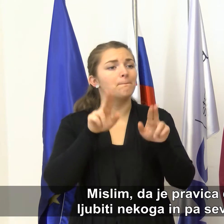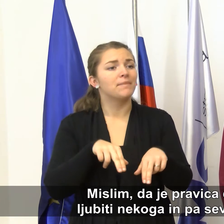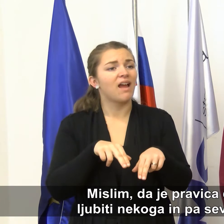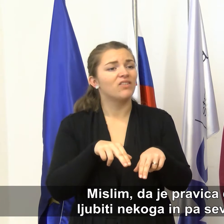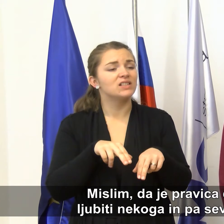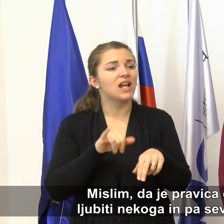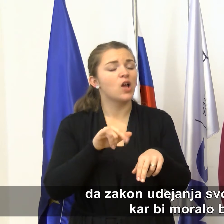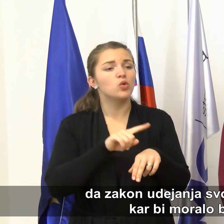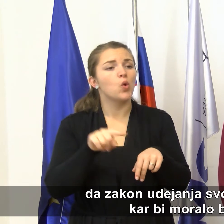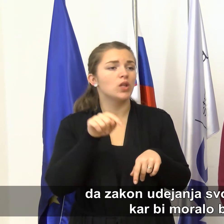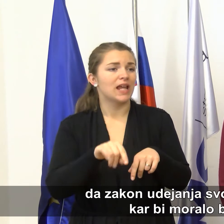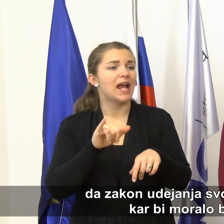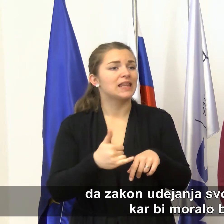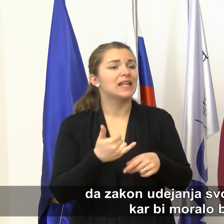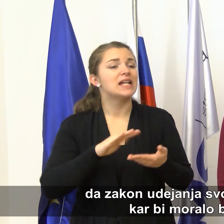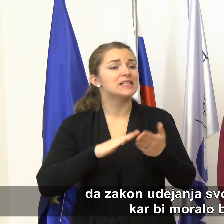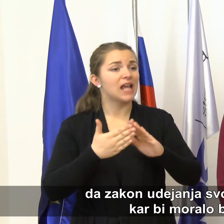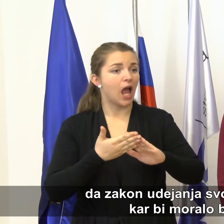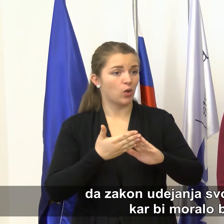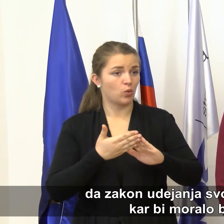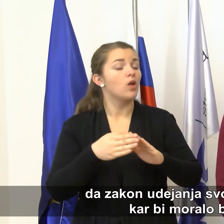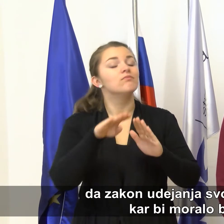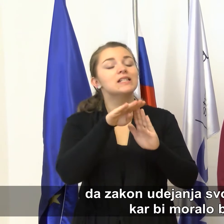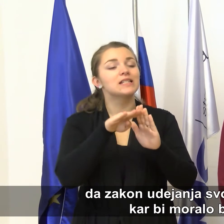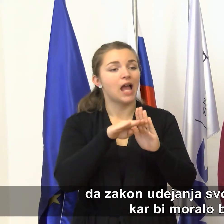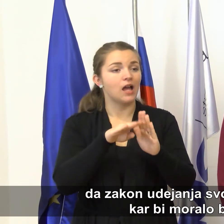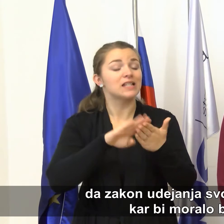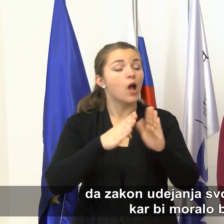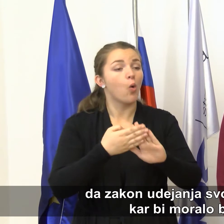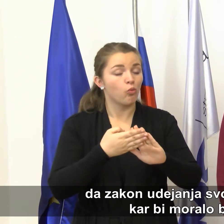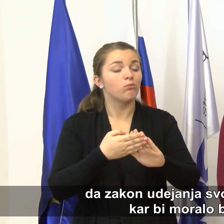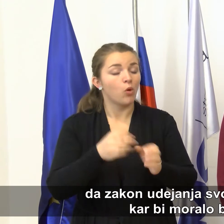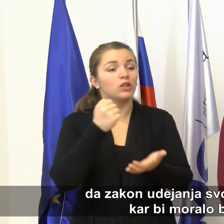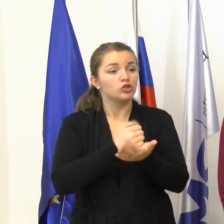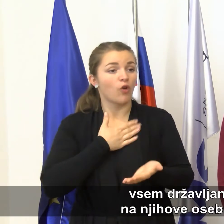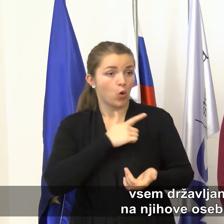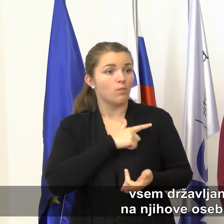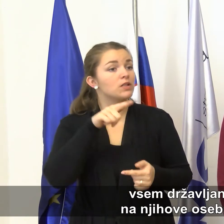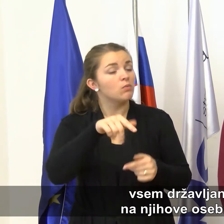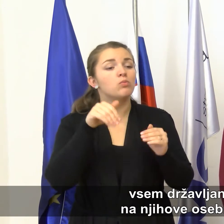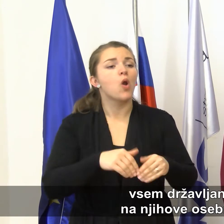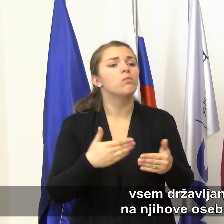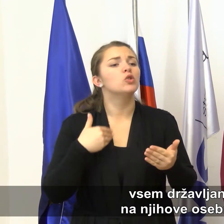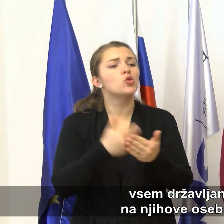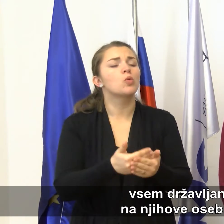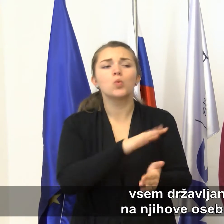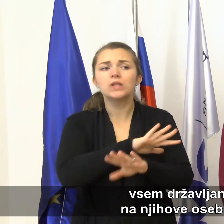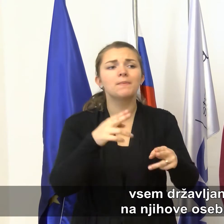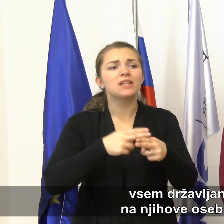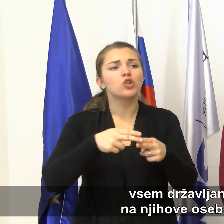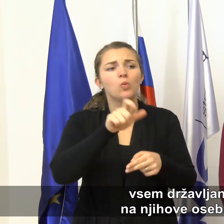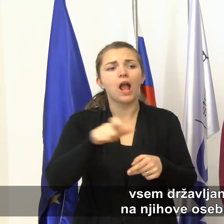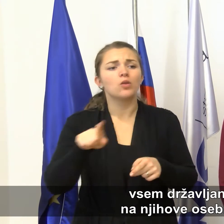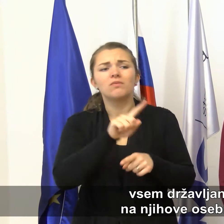pravica do tega, da zakonom udejanja svojo ljubezen nekaj, kar bi moralo biti dostopno vsem državljanom, ne glede na